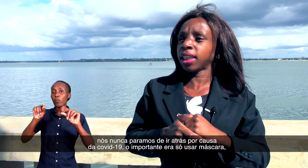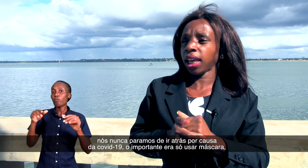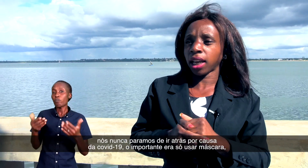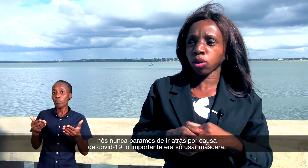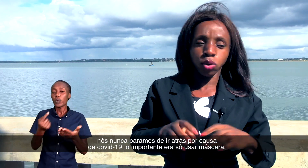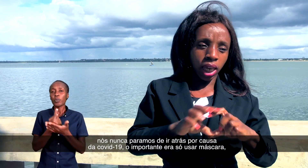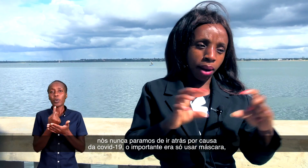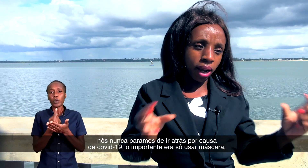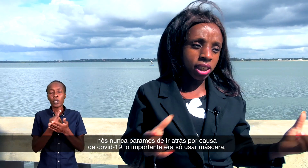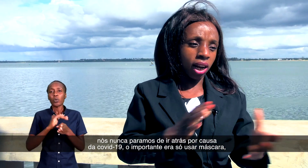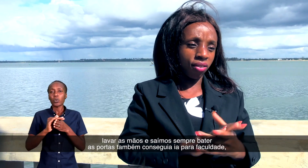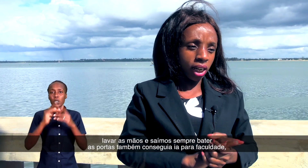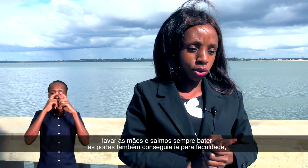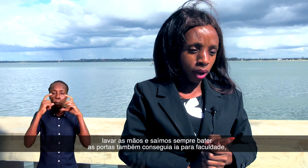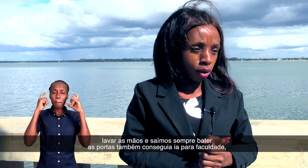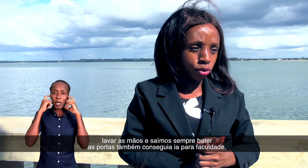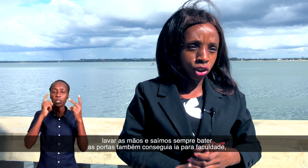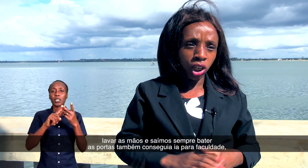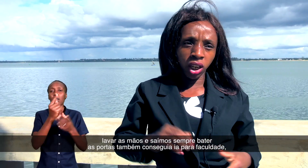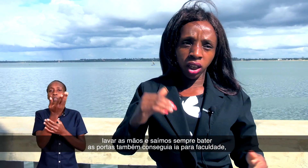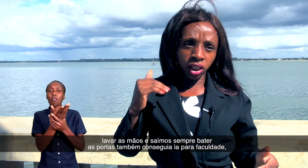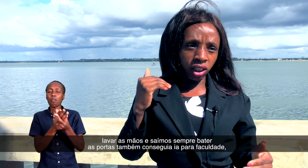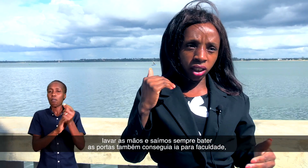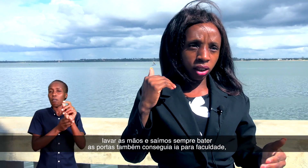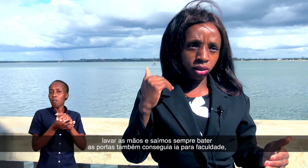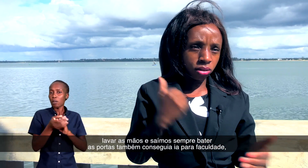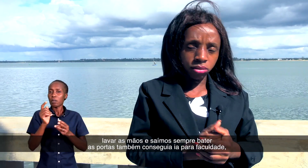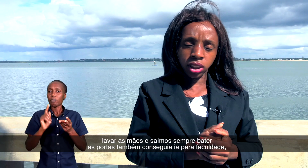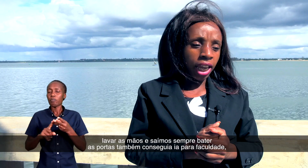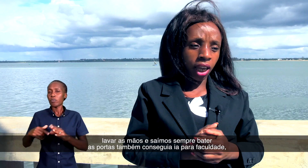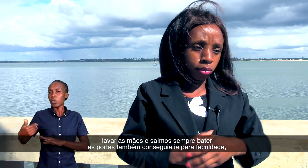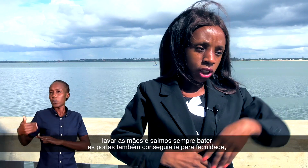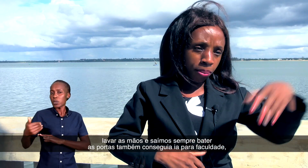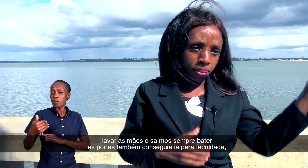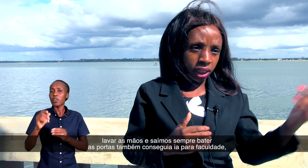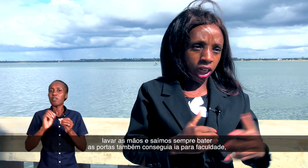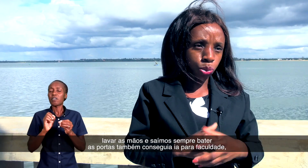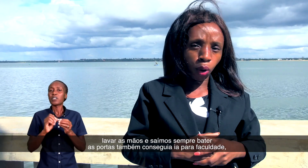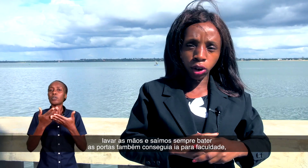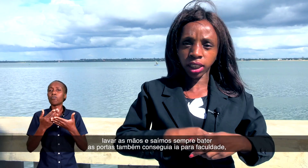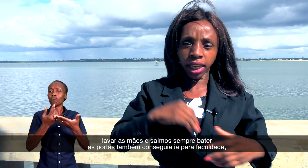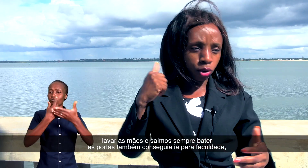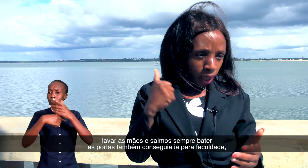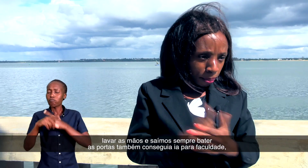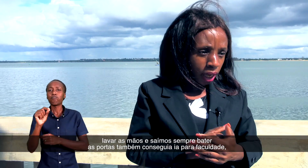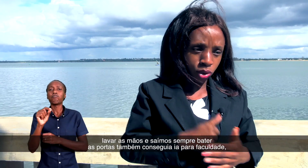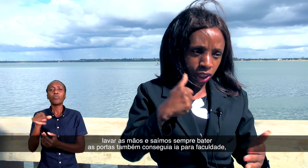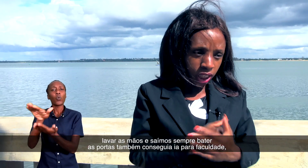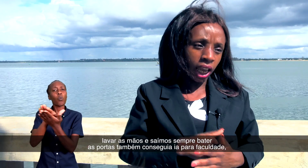era só usar a máscara, lavar as mãos e saíamos sempre bater as portas e eu também conseguia